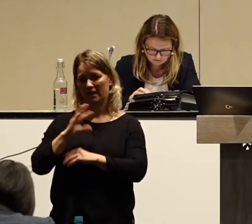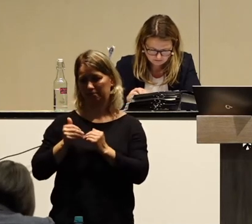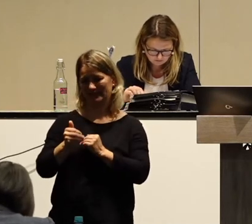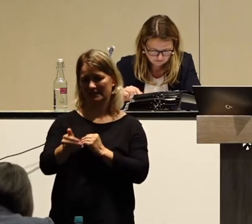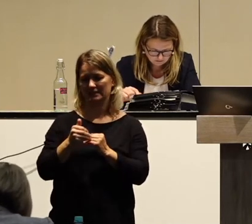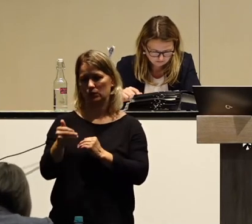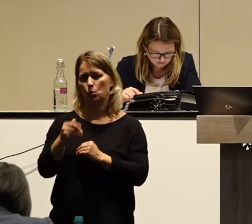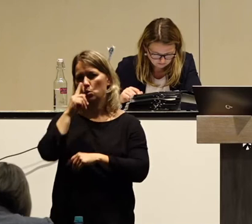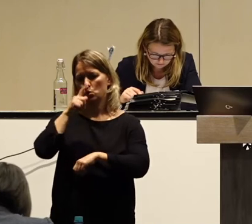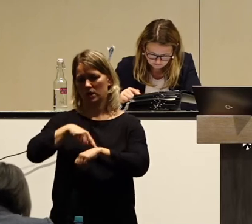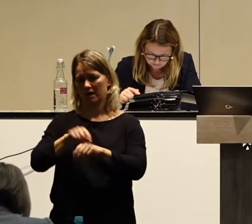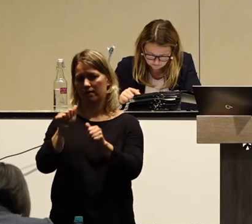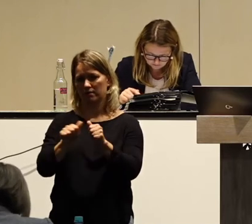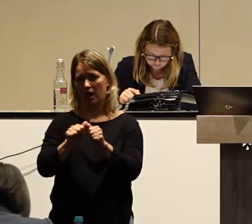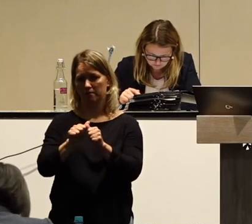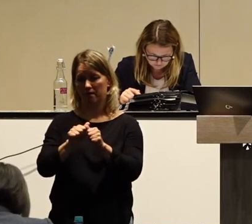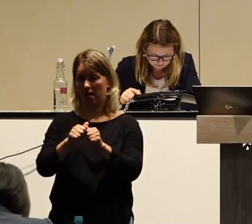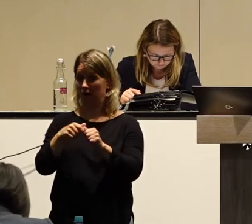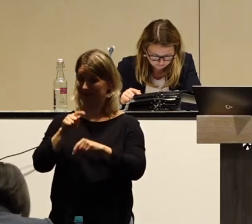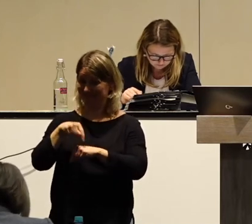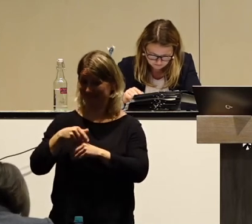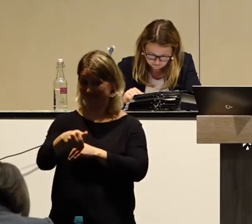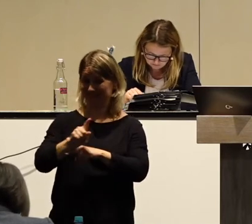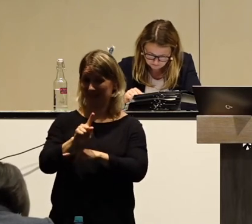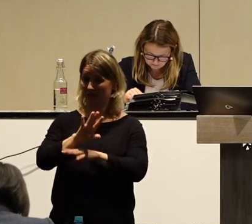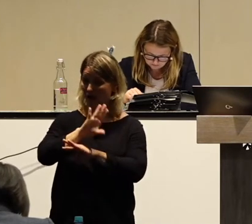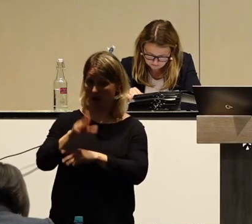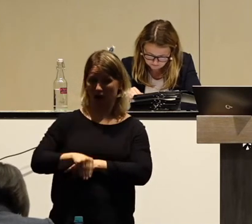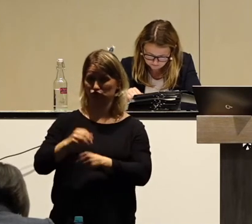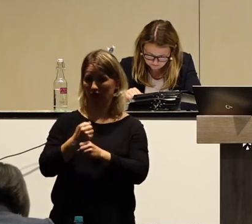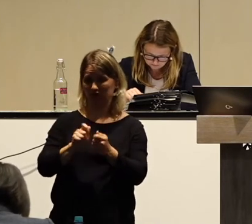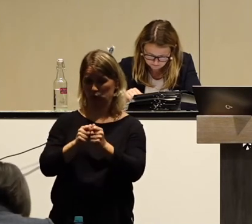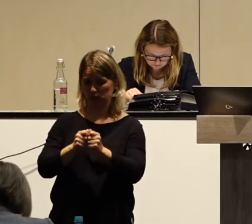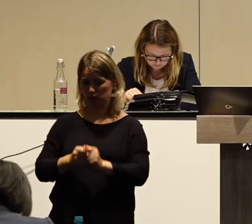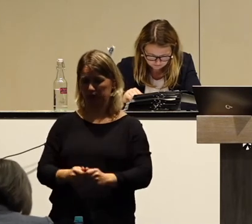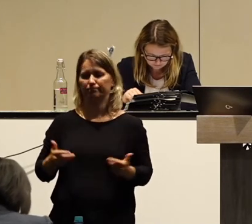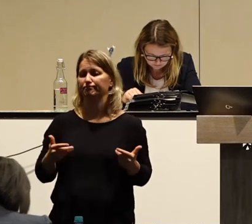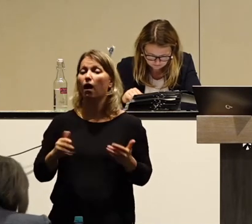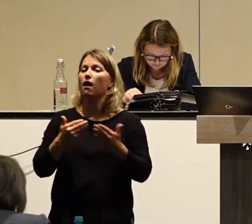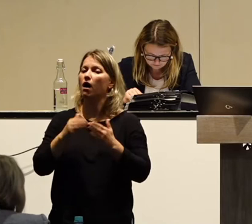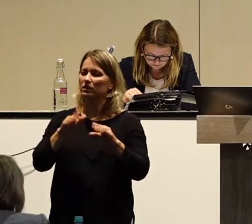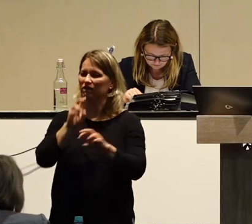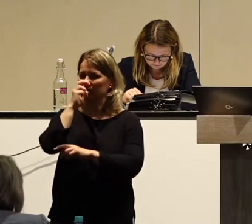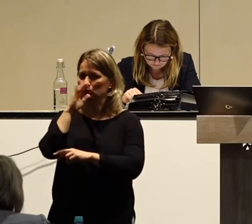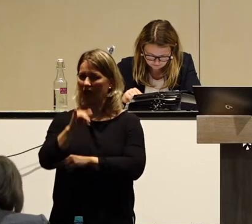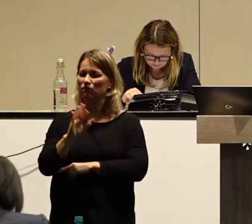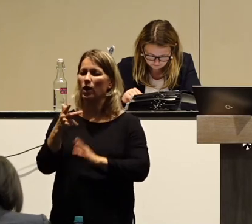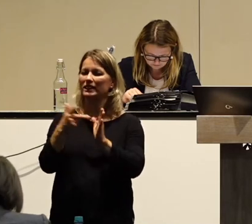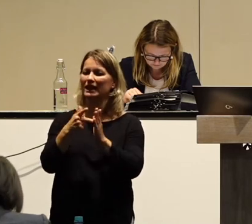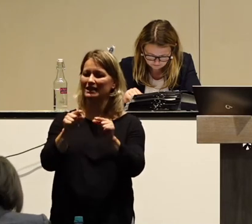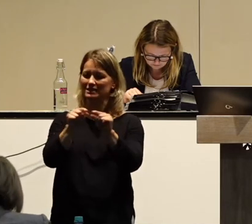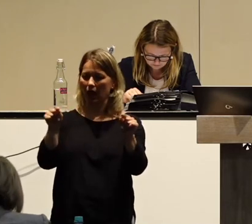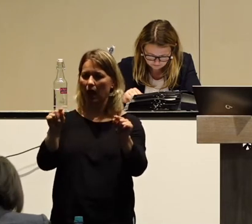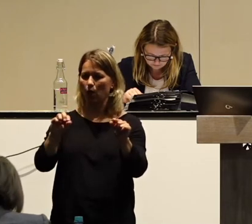Zeit. Nicht alles wird in dieser Zeit umsetzbar sein, nichtsdestotrotz sollten wir das versuchen. Das ist in der dritten Zeile ebenfalls im